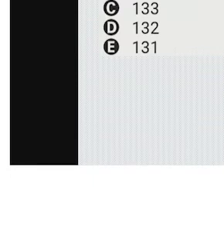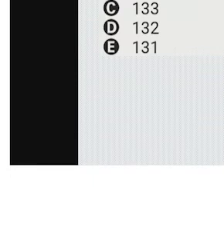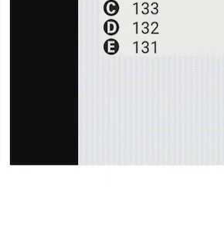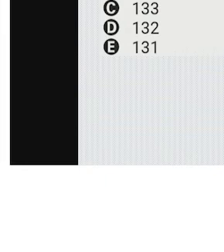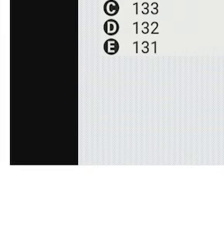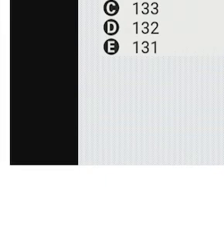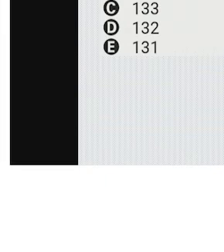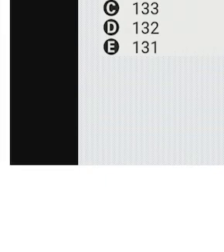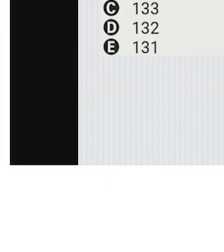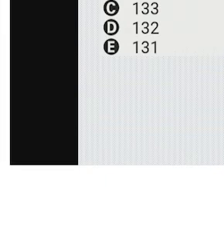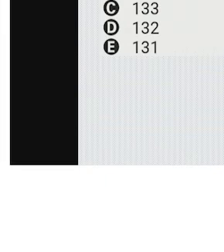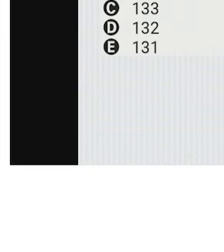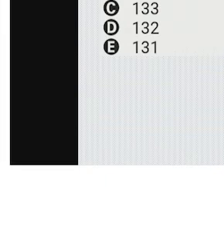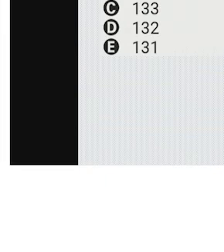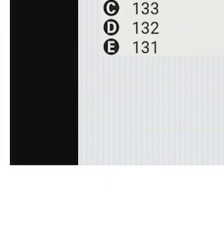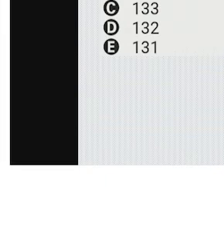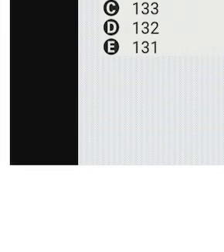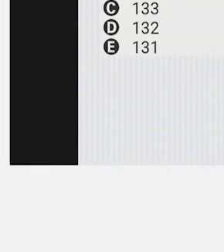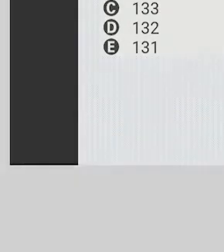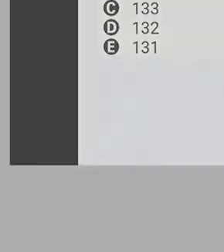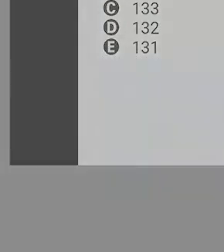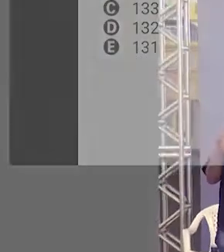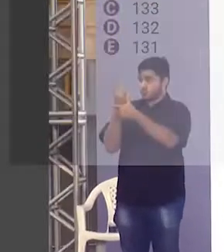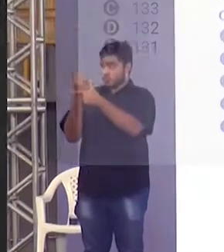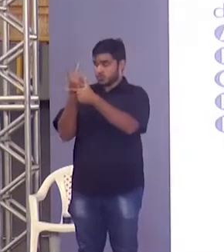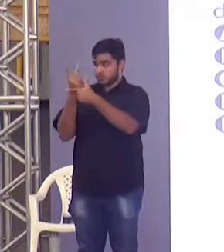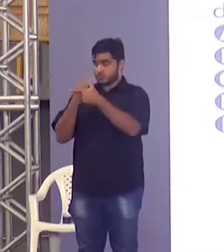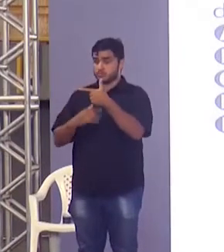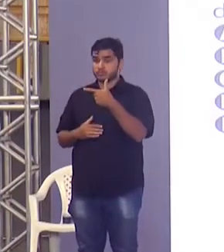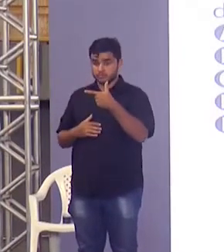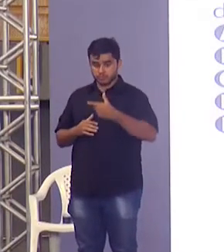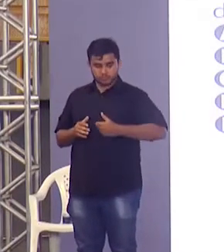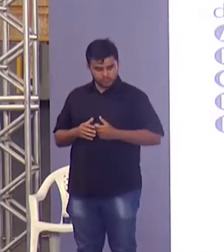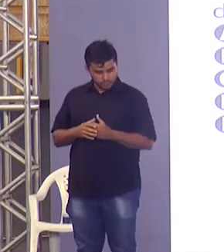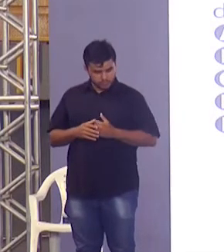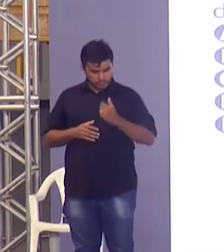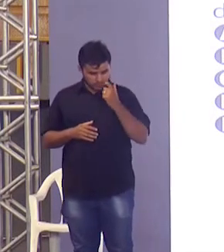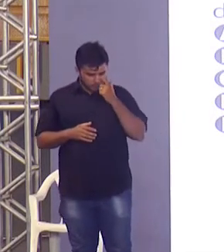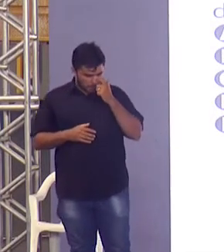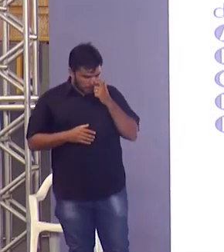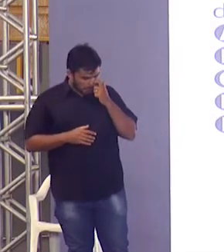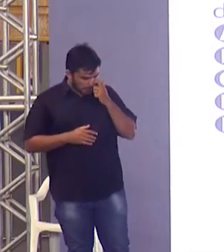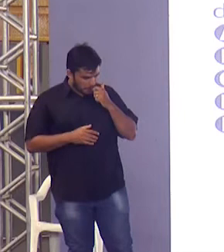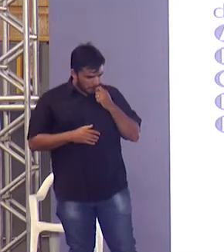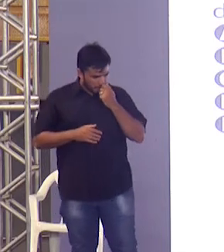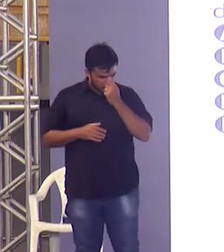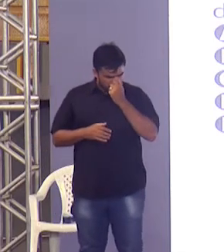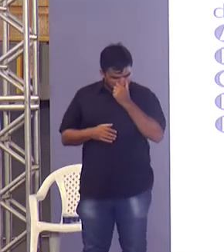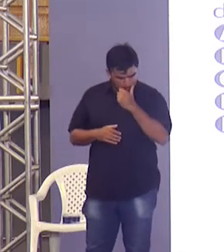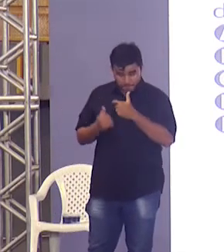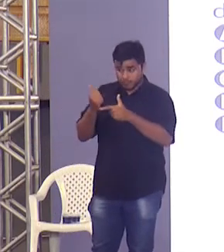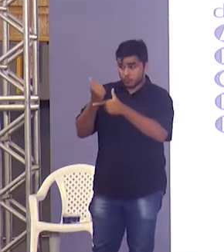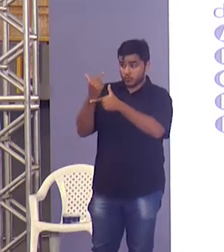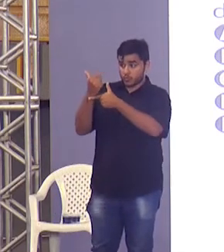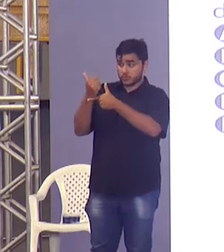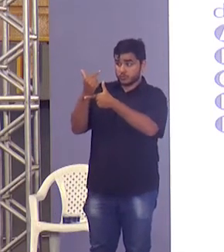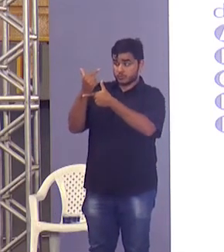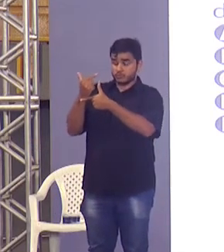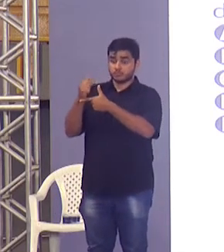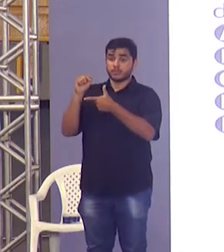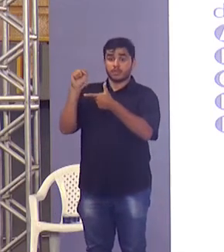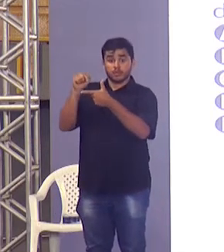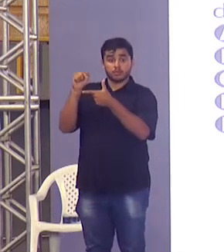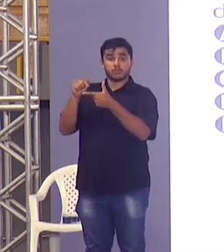12. Vamos parar aqui. Vamos dar uma olhada para mim aqui, ó, para a gente ver como é que é